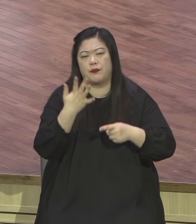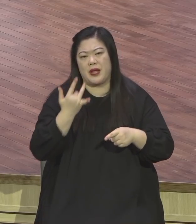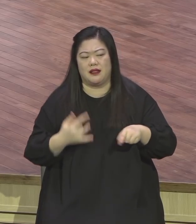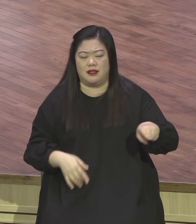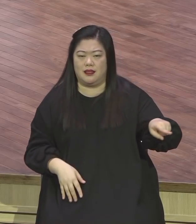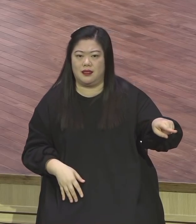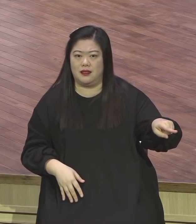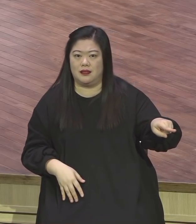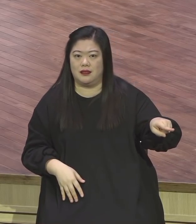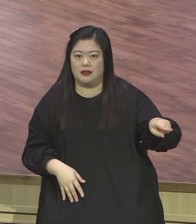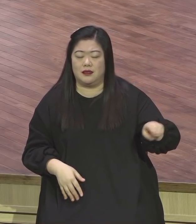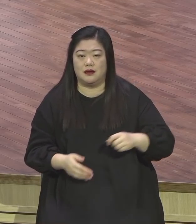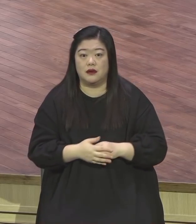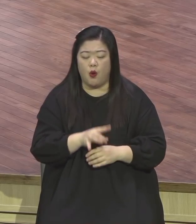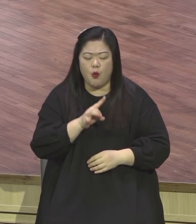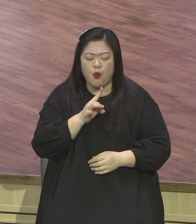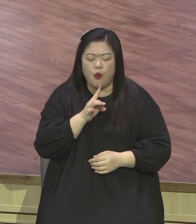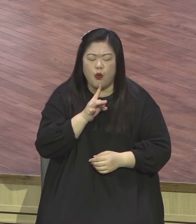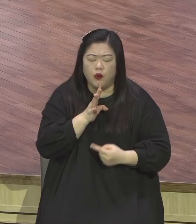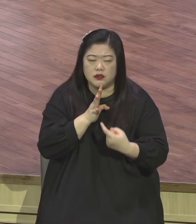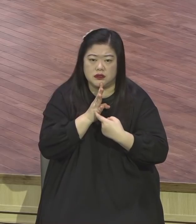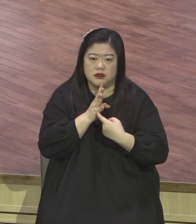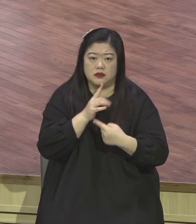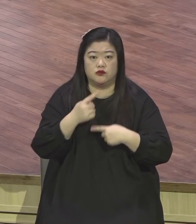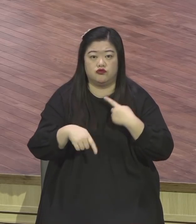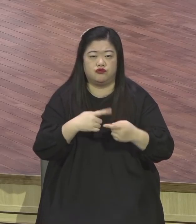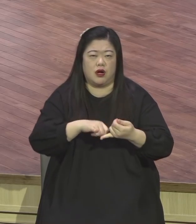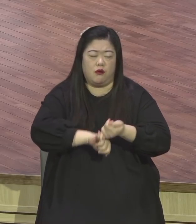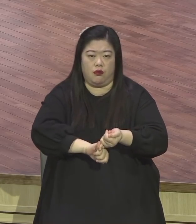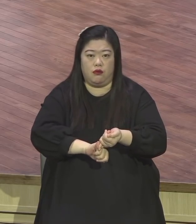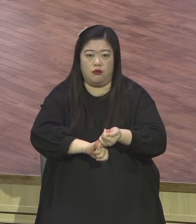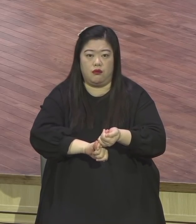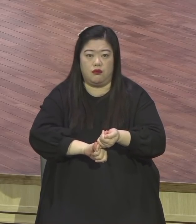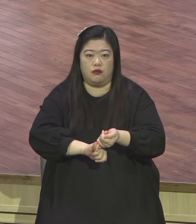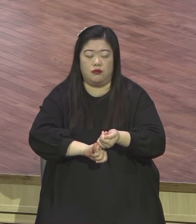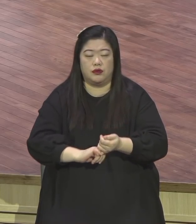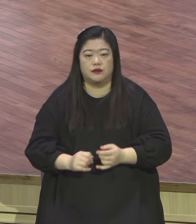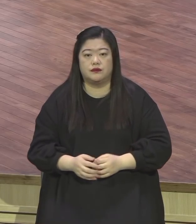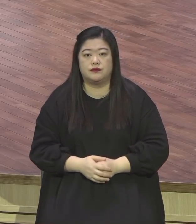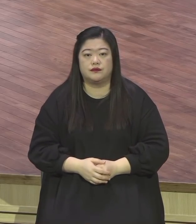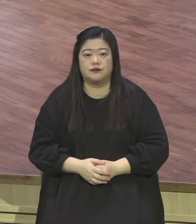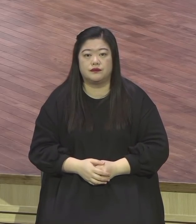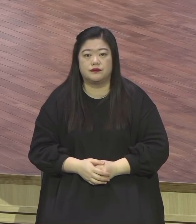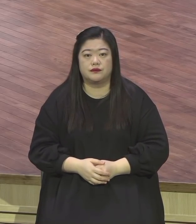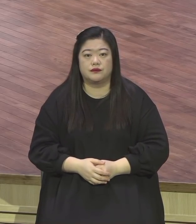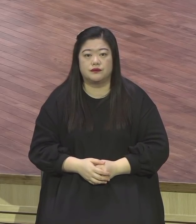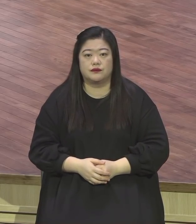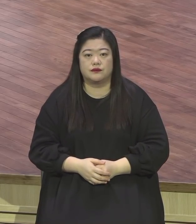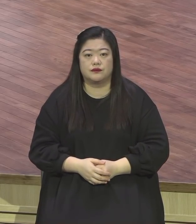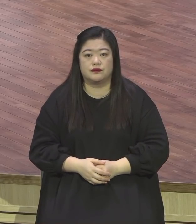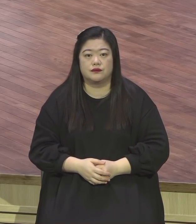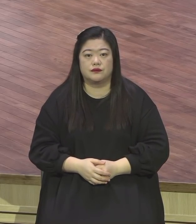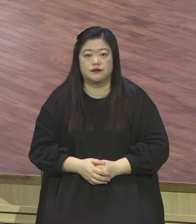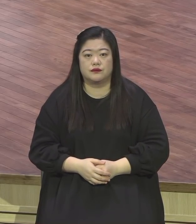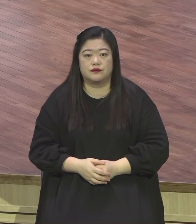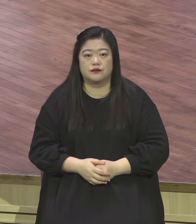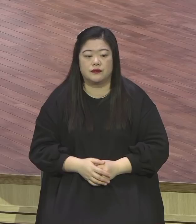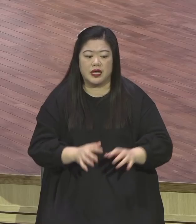정도로 사람들의 마음이 강박해져 있어요 그 정도로 완악합니다 그 정도로 세상 일들이 복잡하게